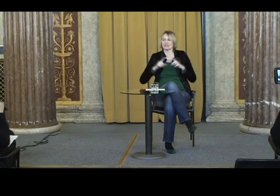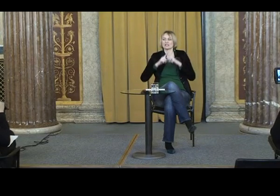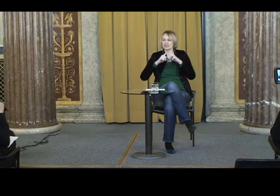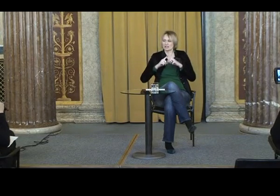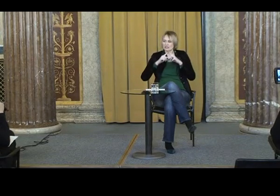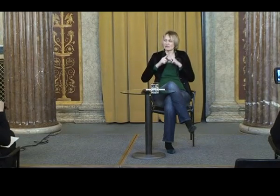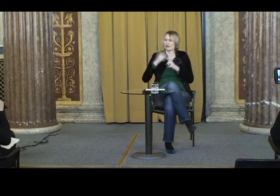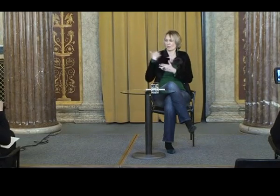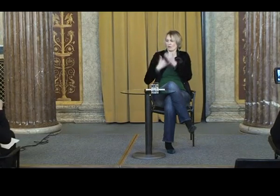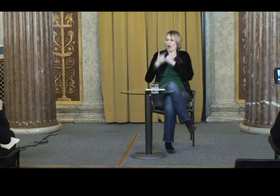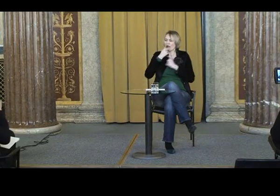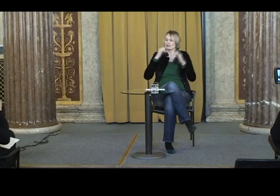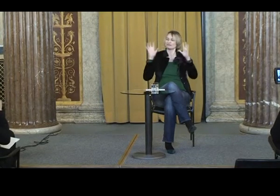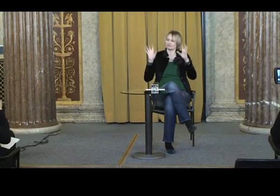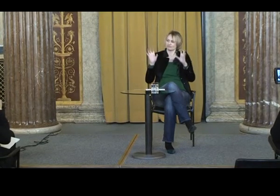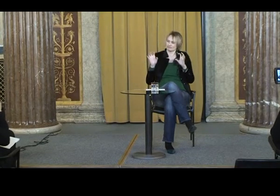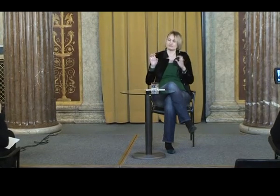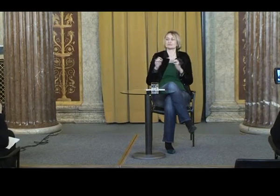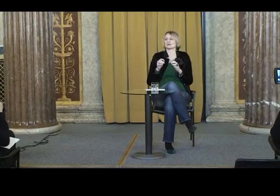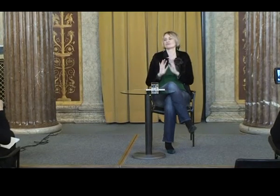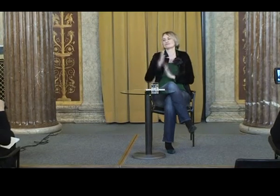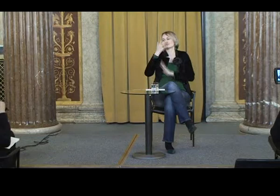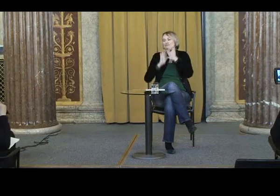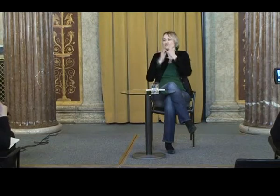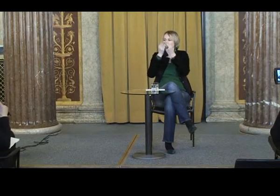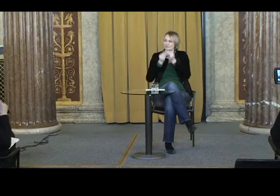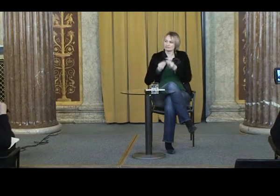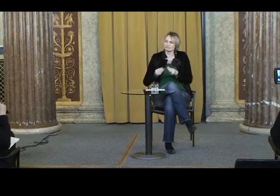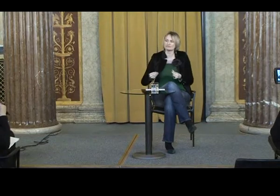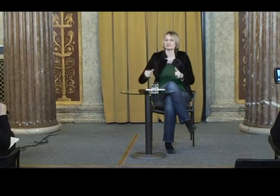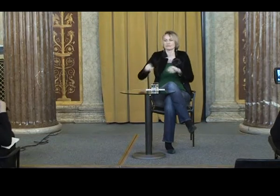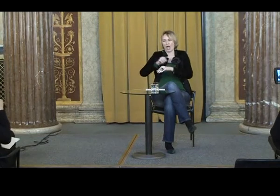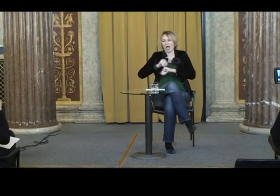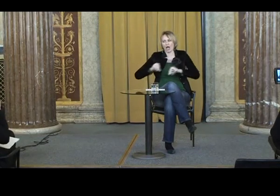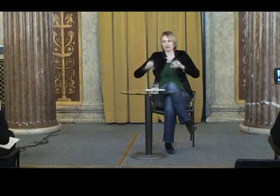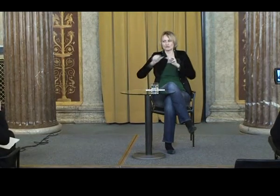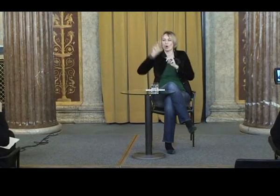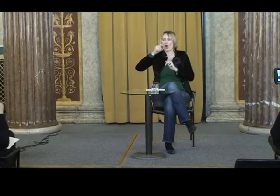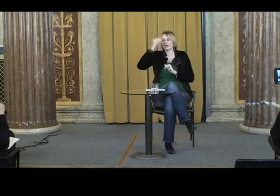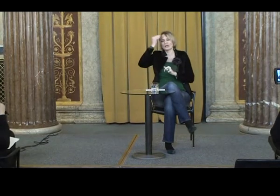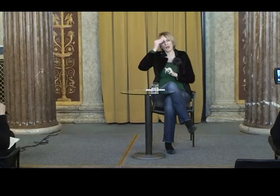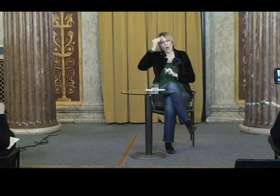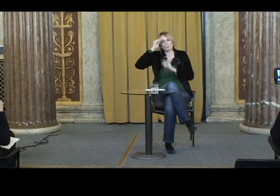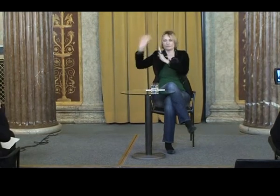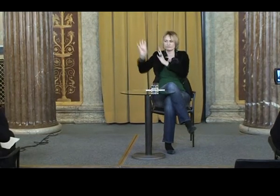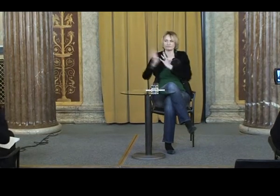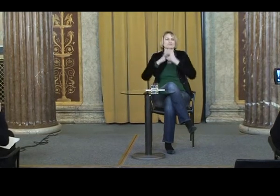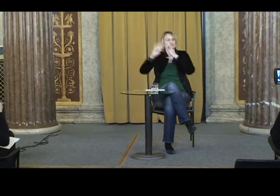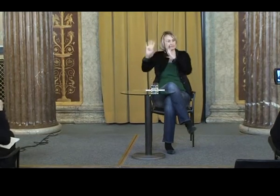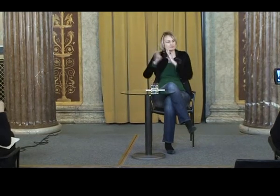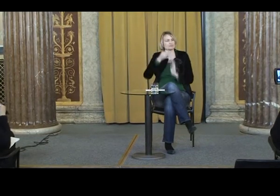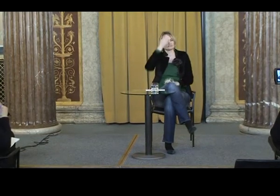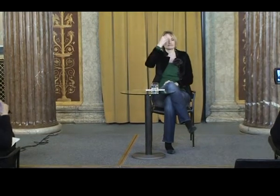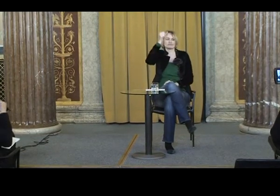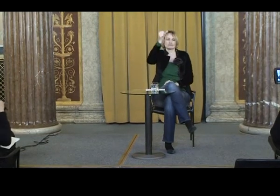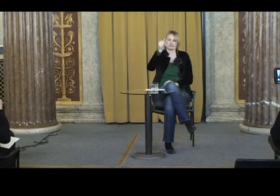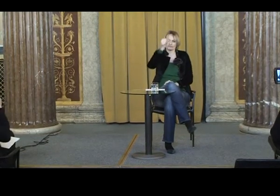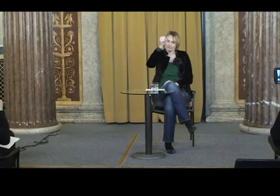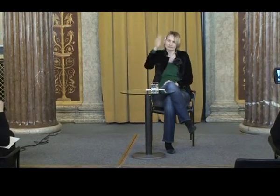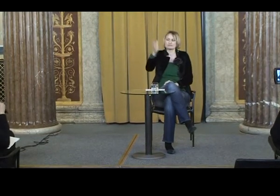Palmzweige werden vom Vorjahr, die getrocknet sind, eben verbrannt. Asche wird an Gläubige auf die